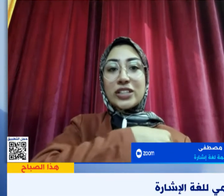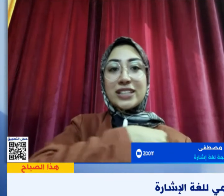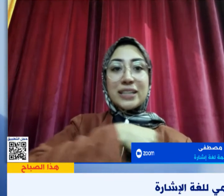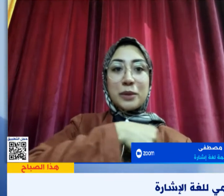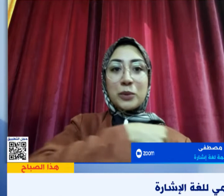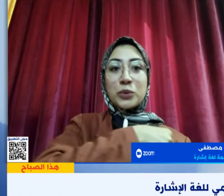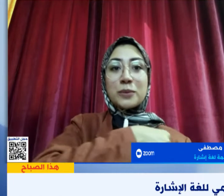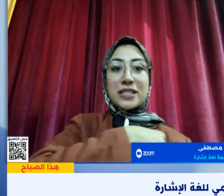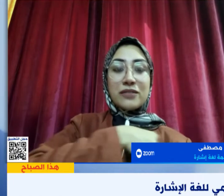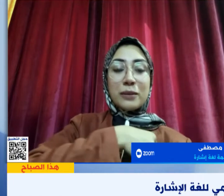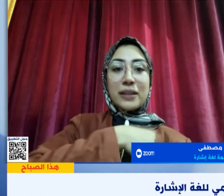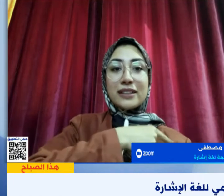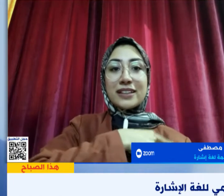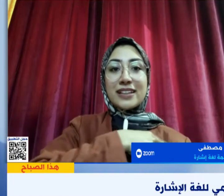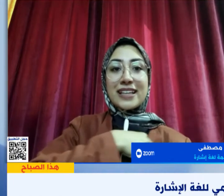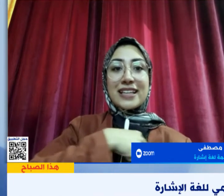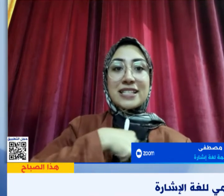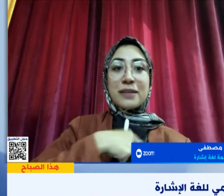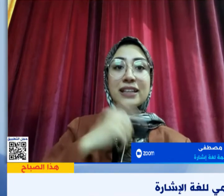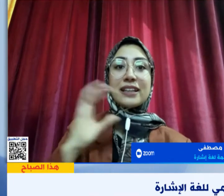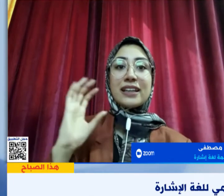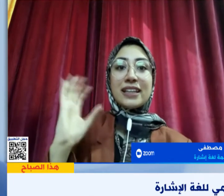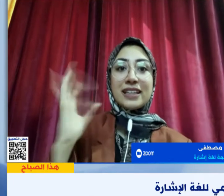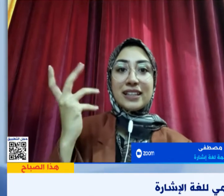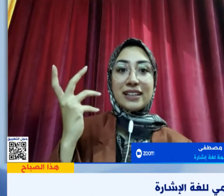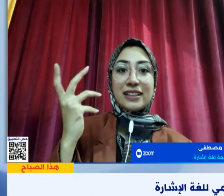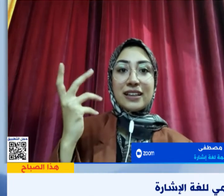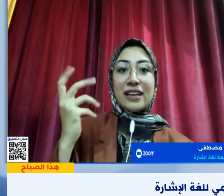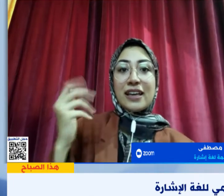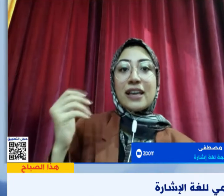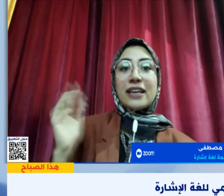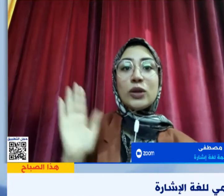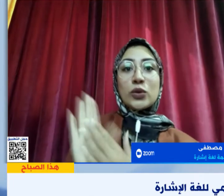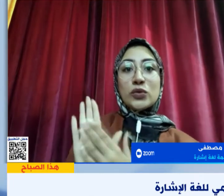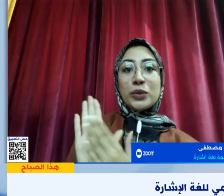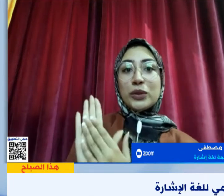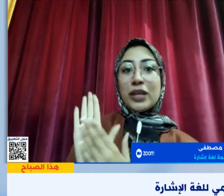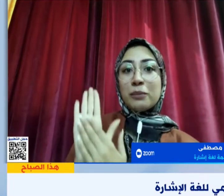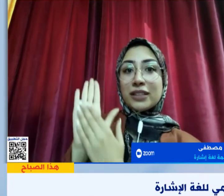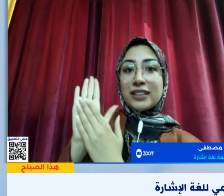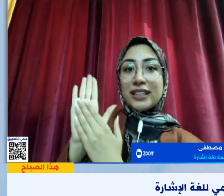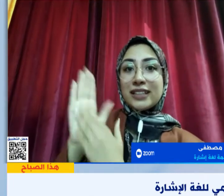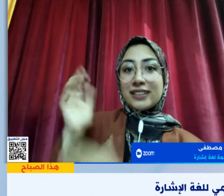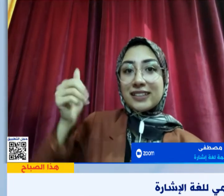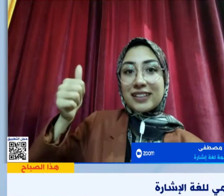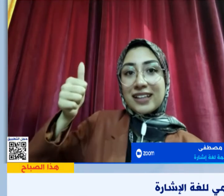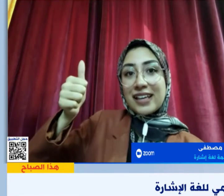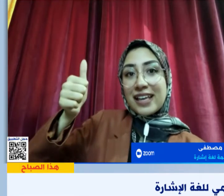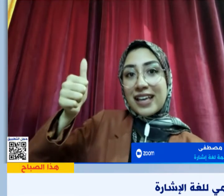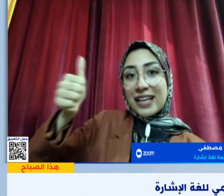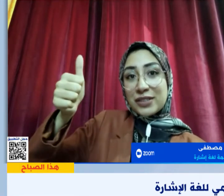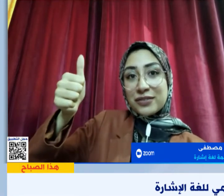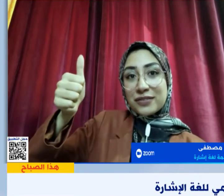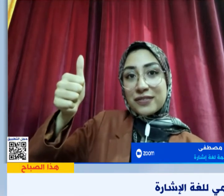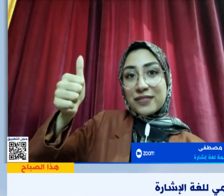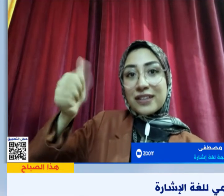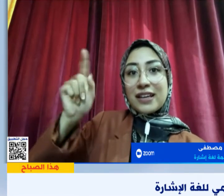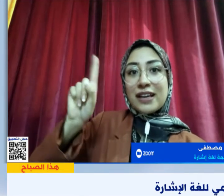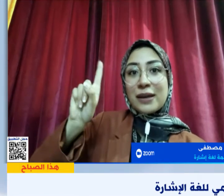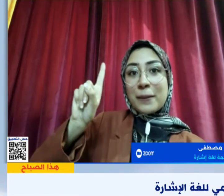اسمك، الاي دي اللي بيبقى موجود مثلا في البنك. إيه؟ اسمك ايه؟ تمام. الحروف بنقولها ببطن الايد،